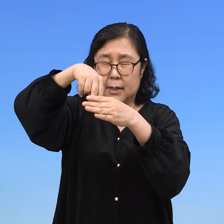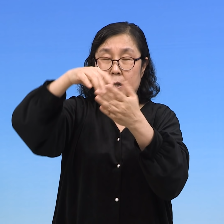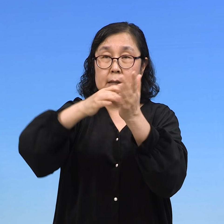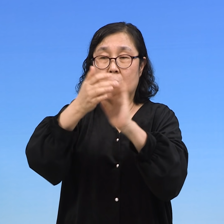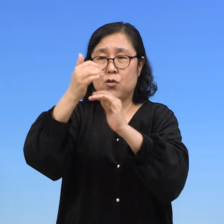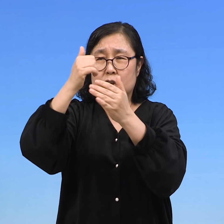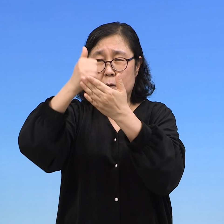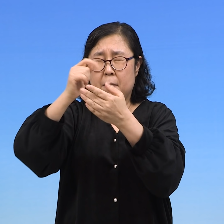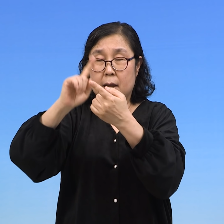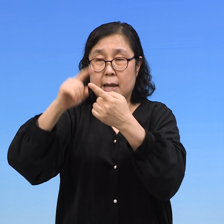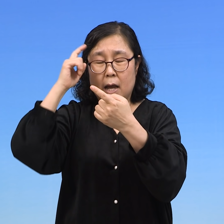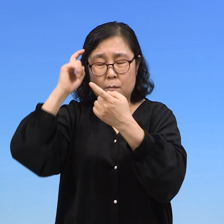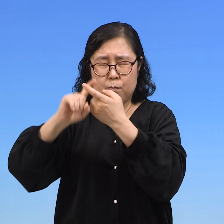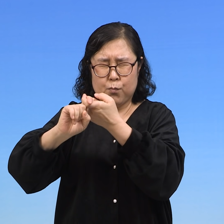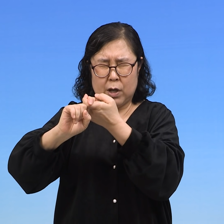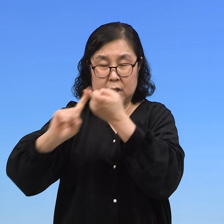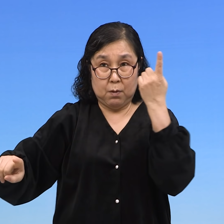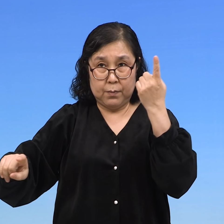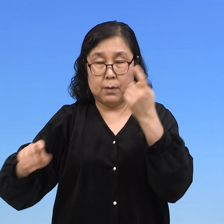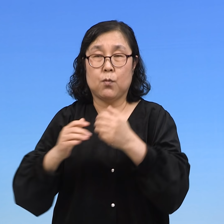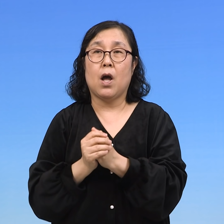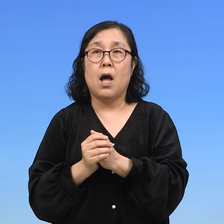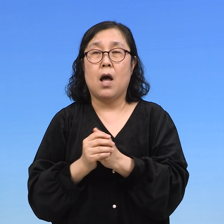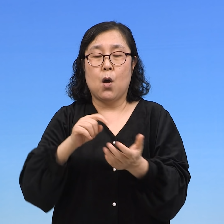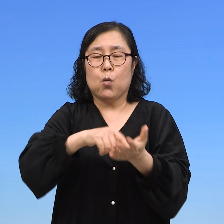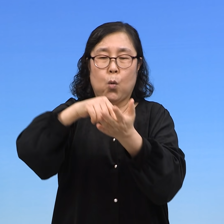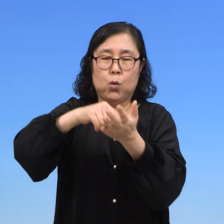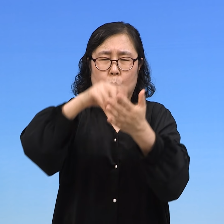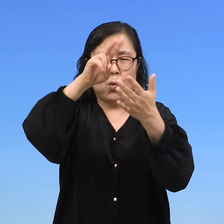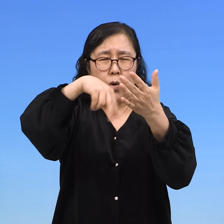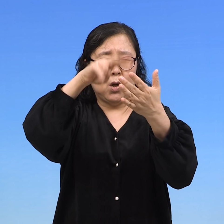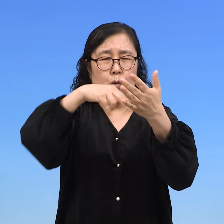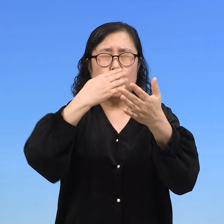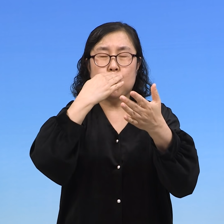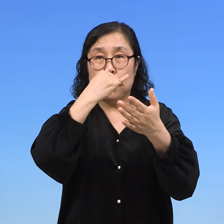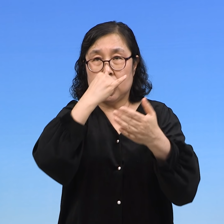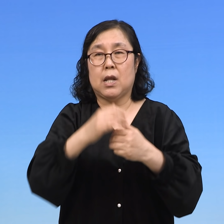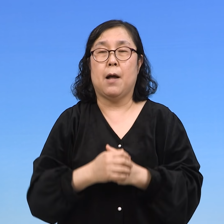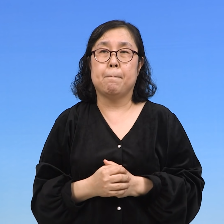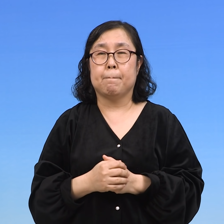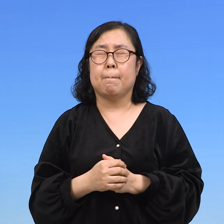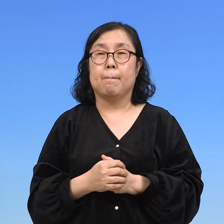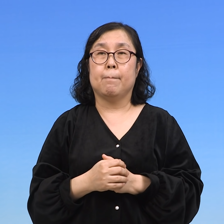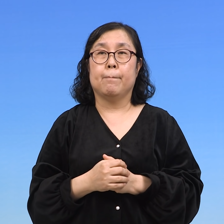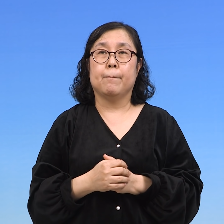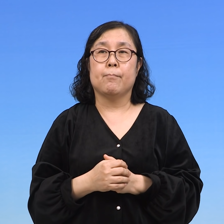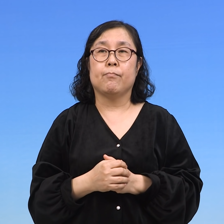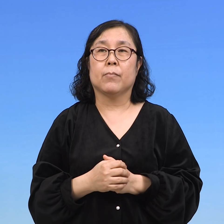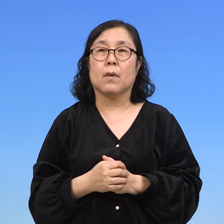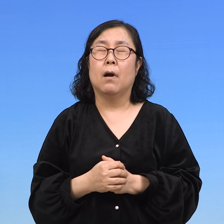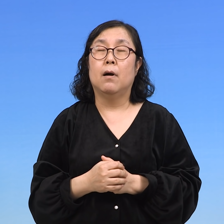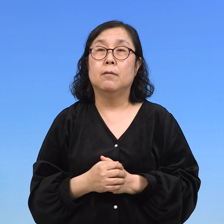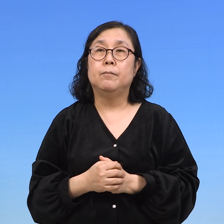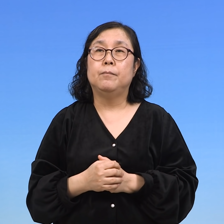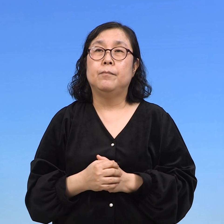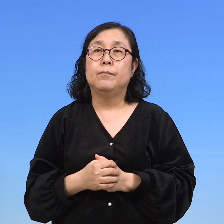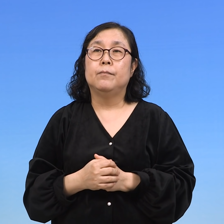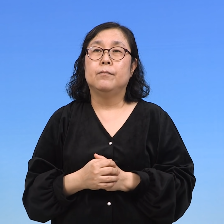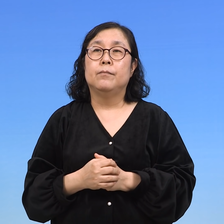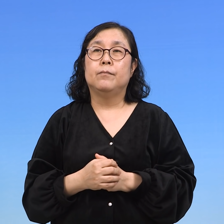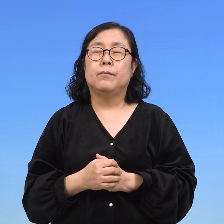예수님에 대한 무과심과 고독을 읽을 수 있다 사람들 제각각의 태도와 표정에서 십자가에 달리신